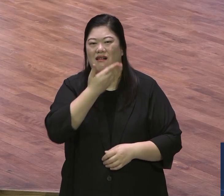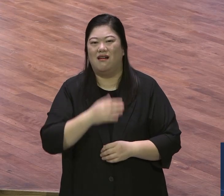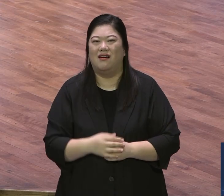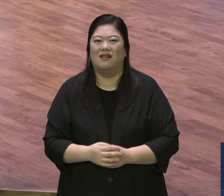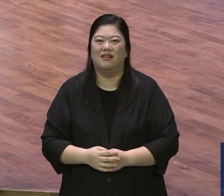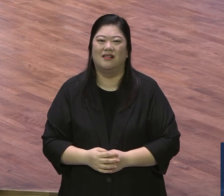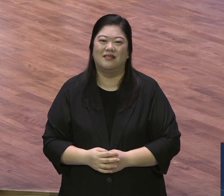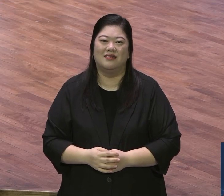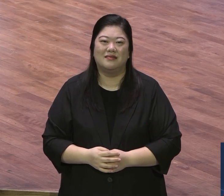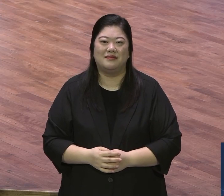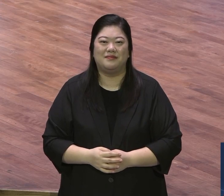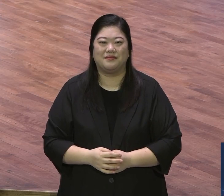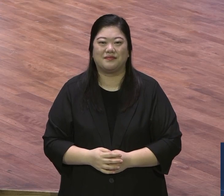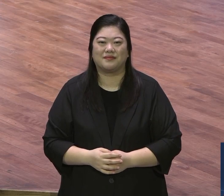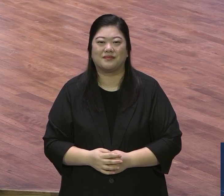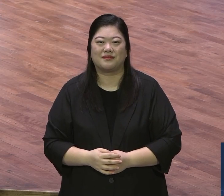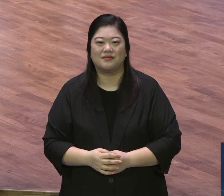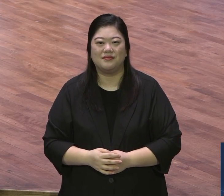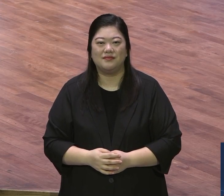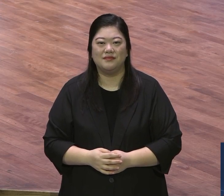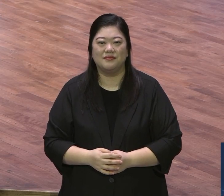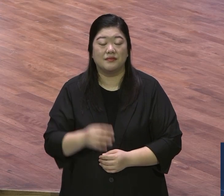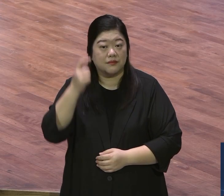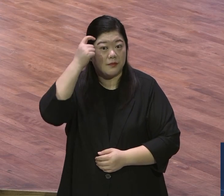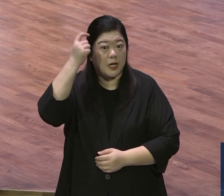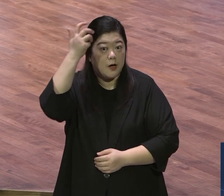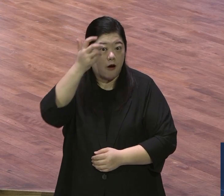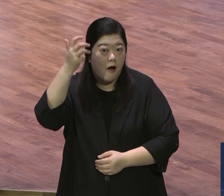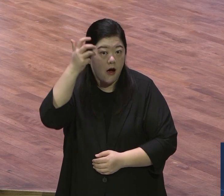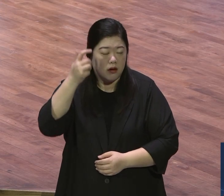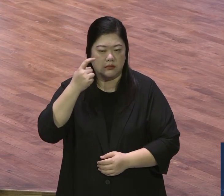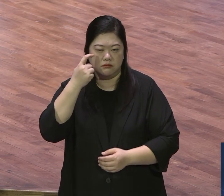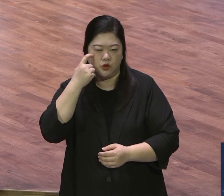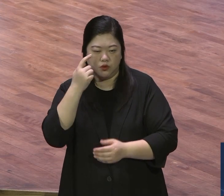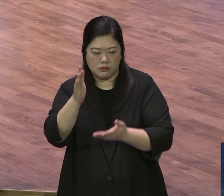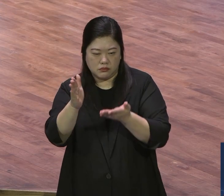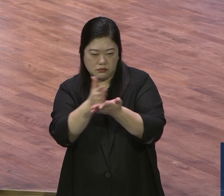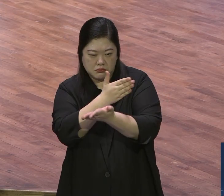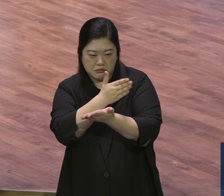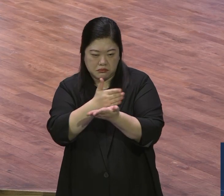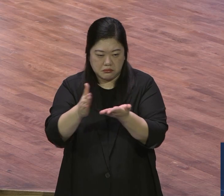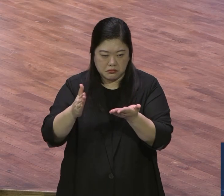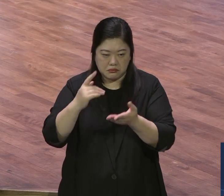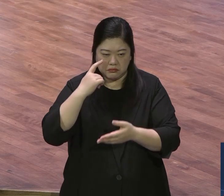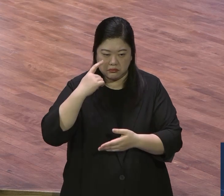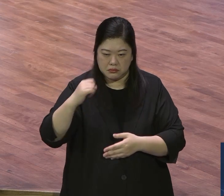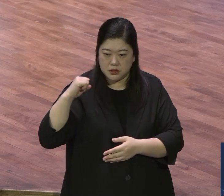영적으로 우리가 올바로 분별하고 이해할 수 있는 눈이 정말 필요합니다.